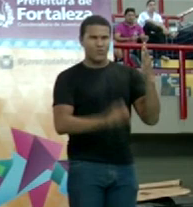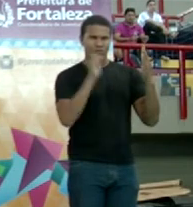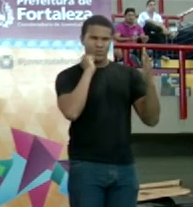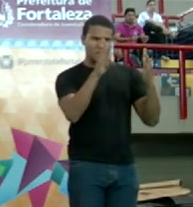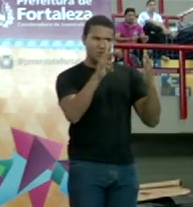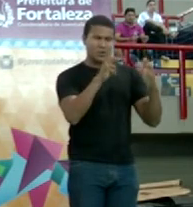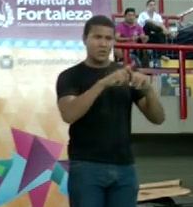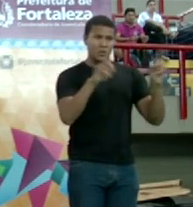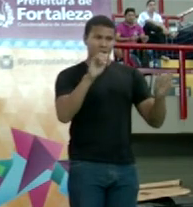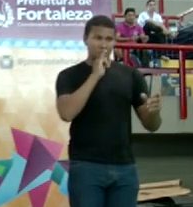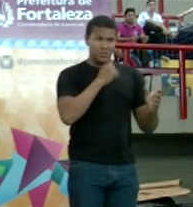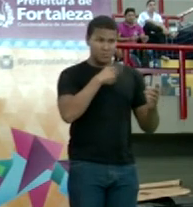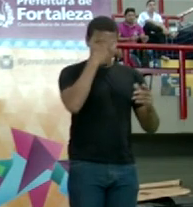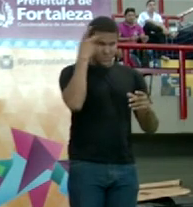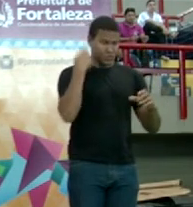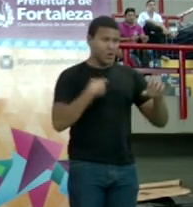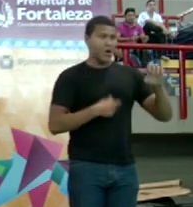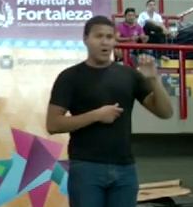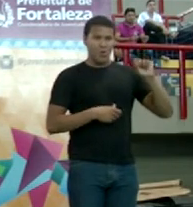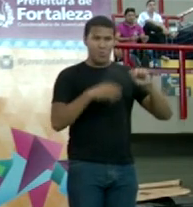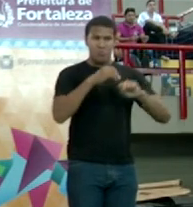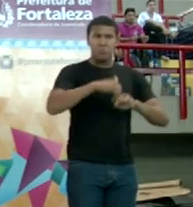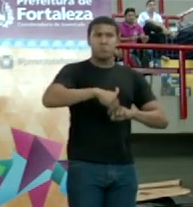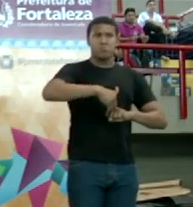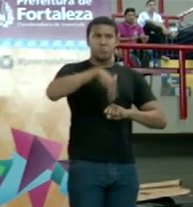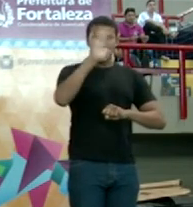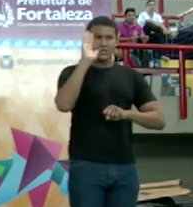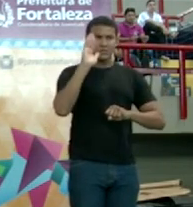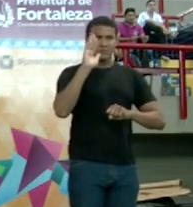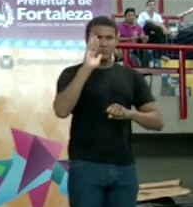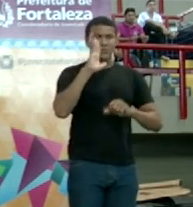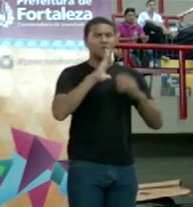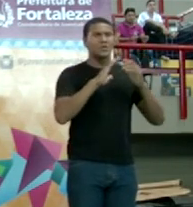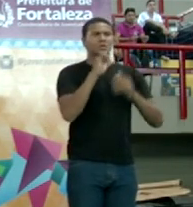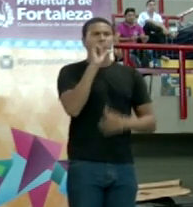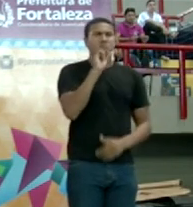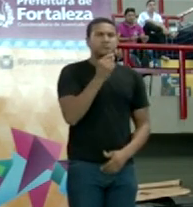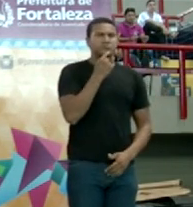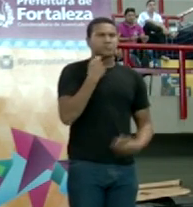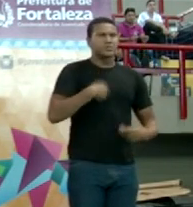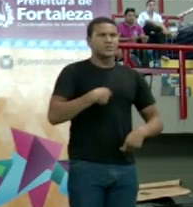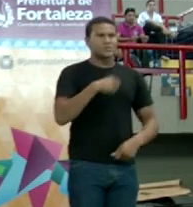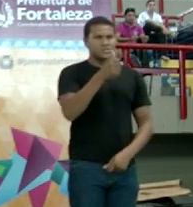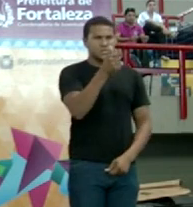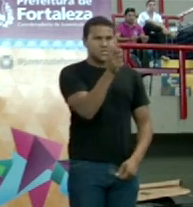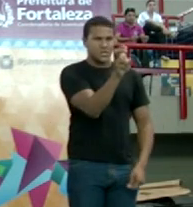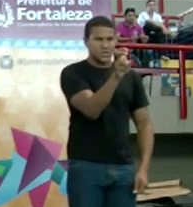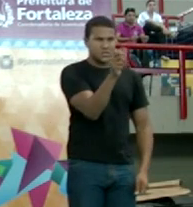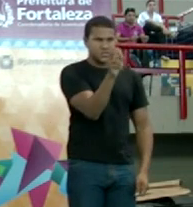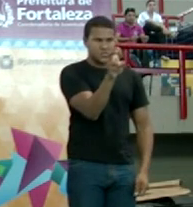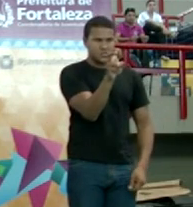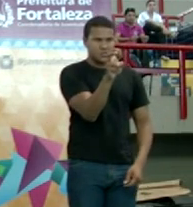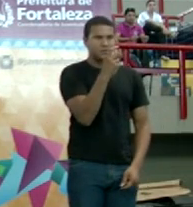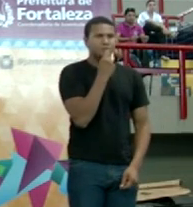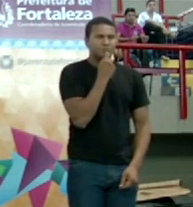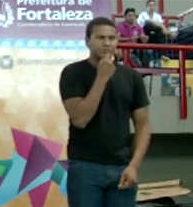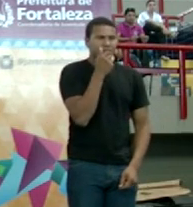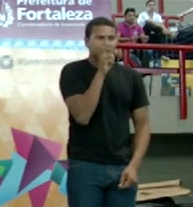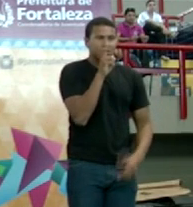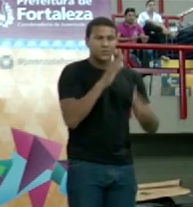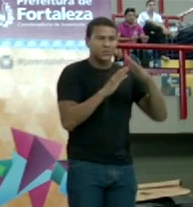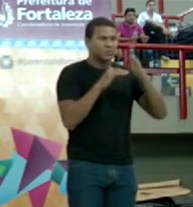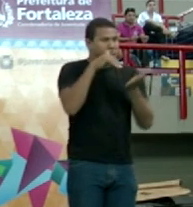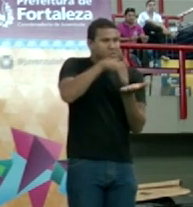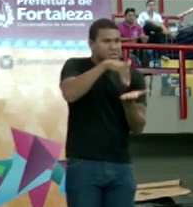de 8 linhas para cima. O mínimo são 15 e no máximo são 30. Está no edital